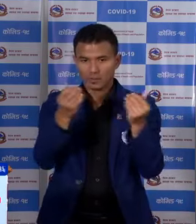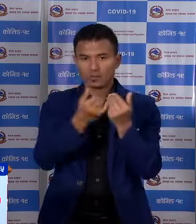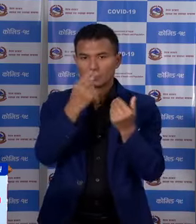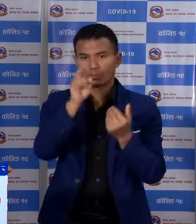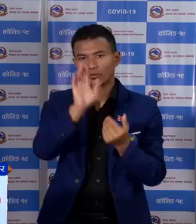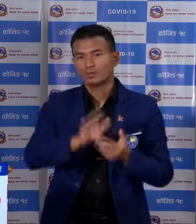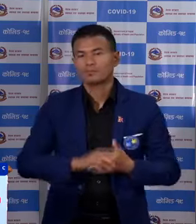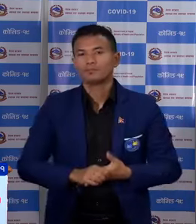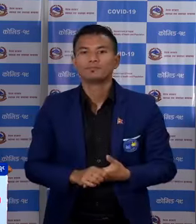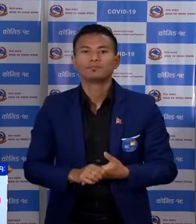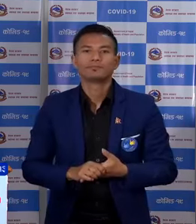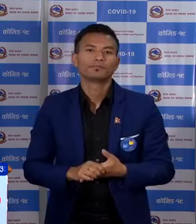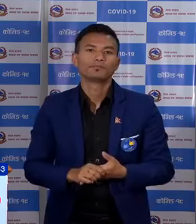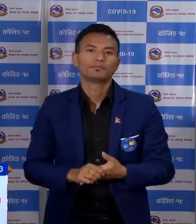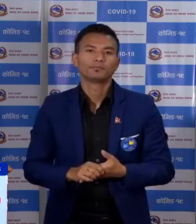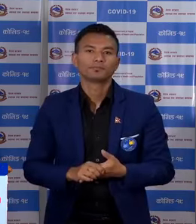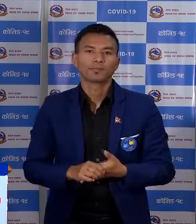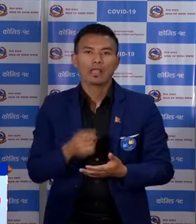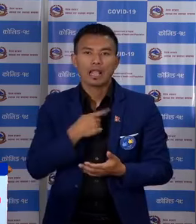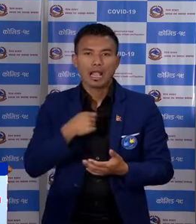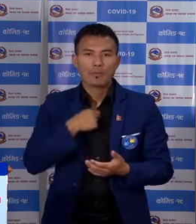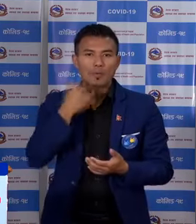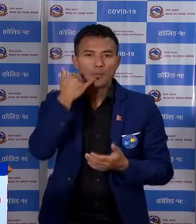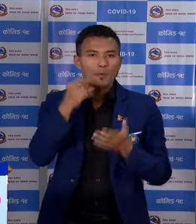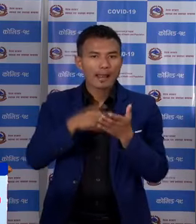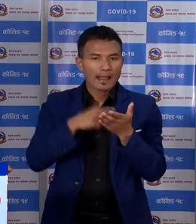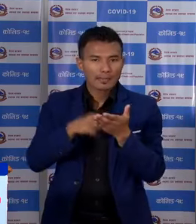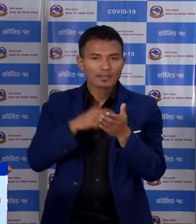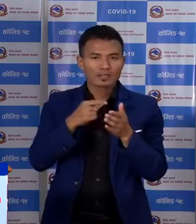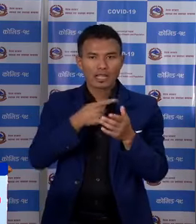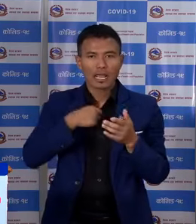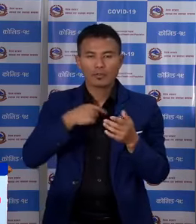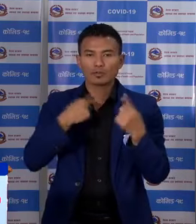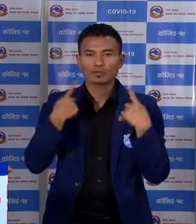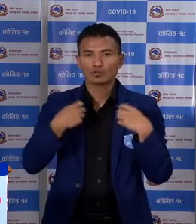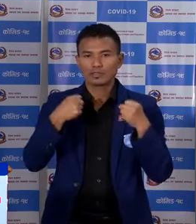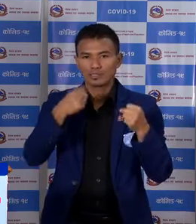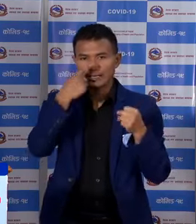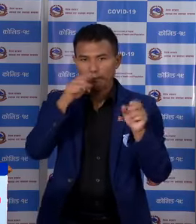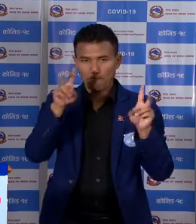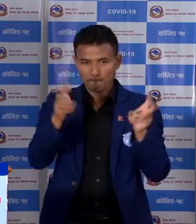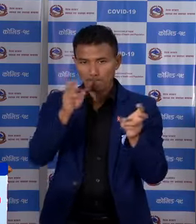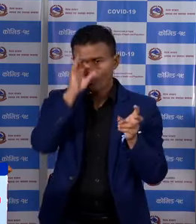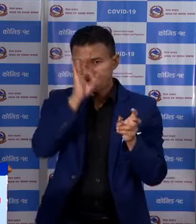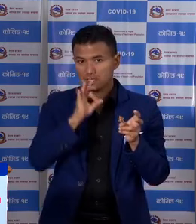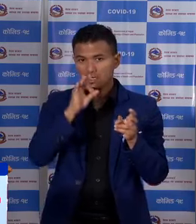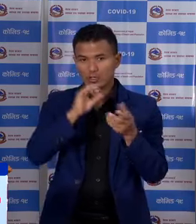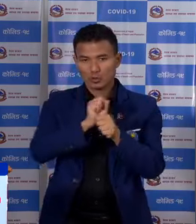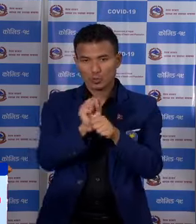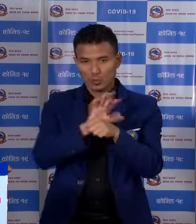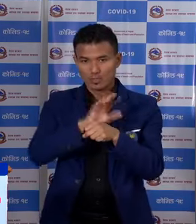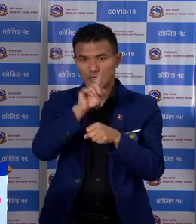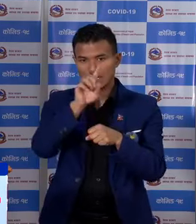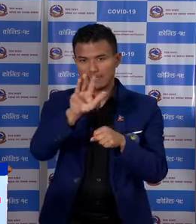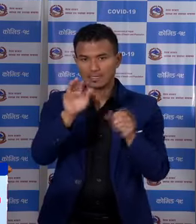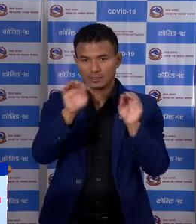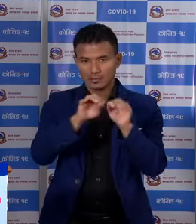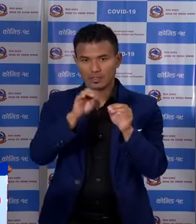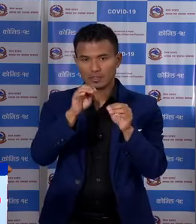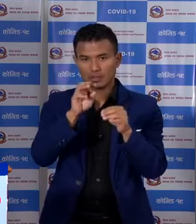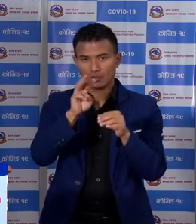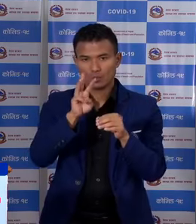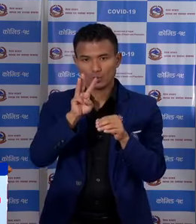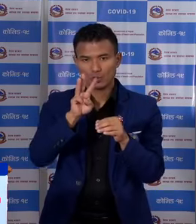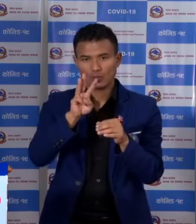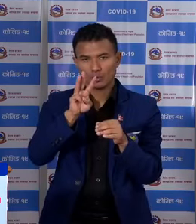बायको छा अम्रो मोबाईल एप्लिकेशन आम्रो स्वास्थे छा विशेज COVID-19 संबंधी वैब पेज छा